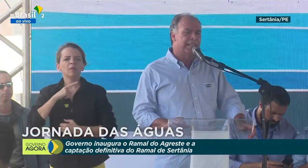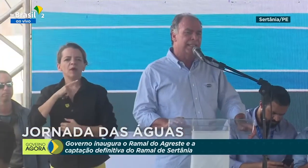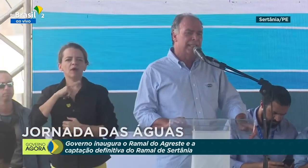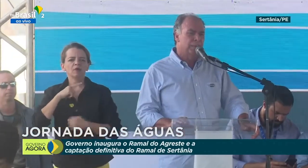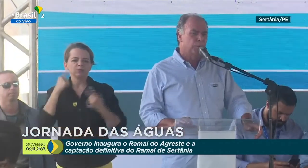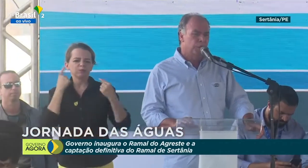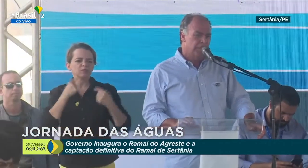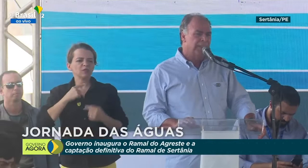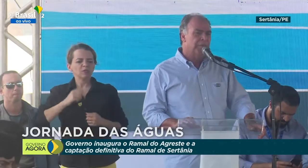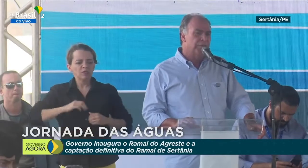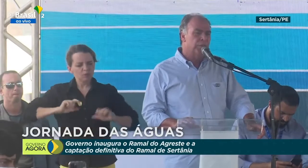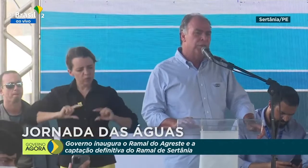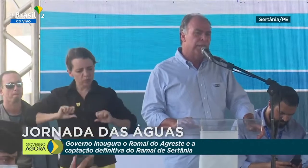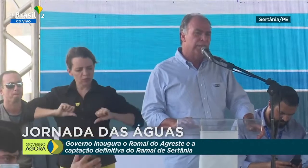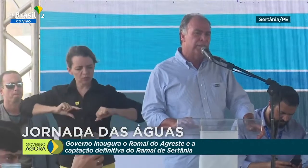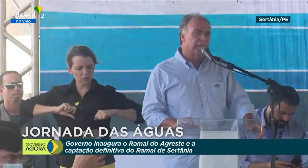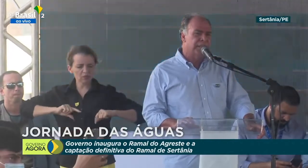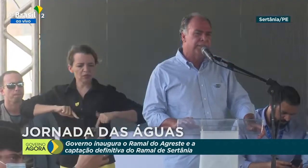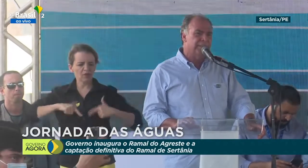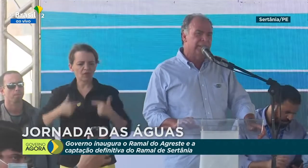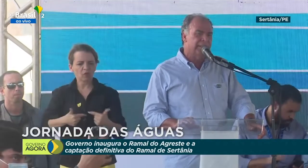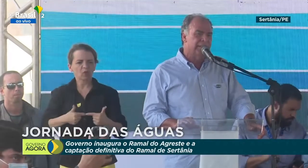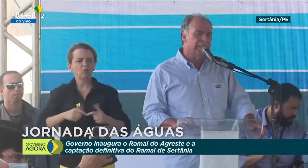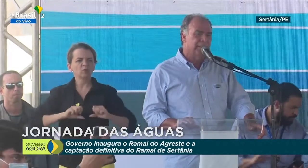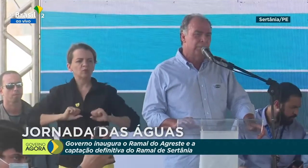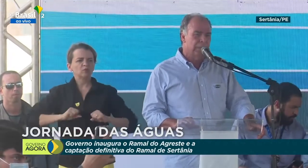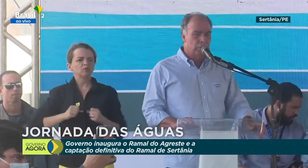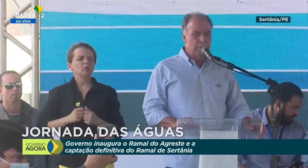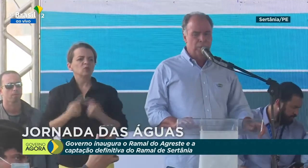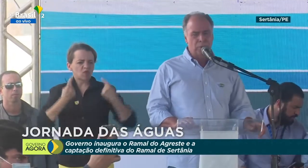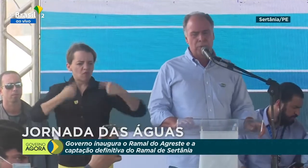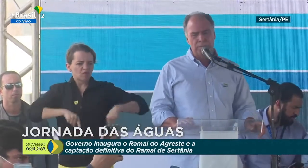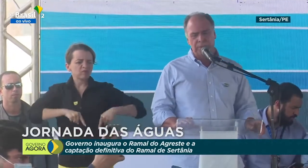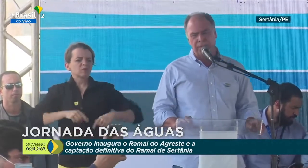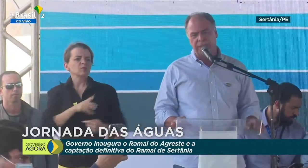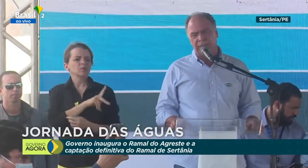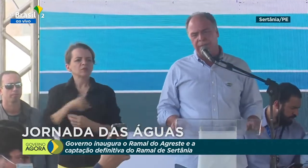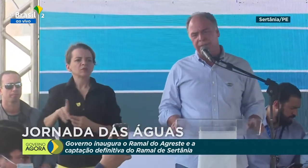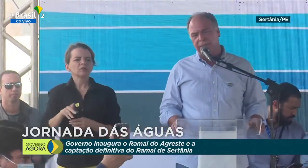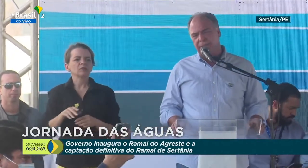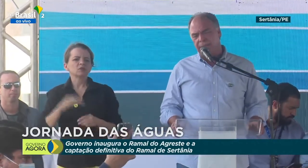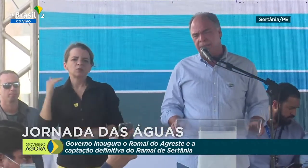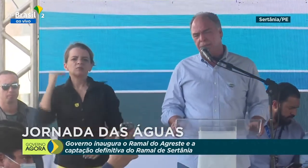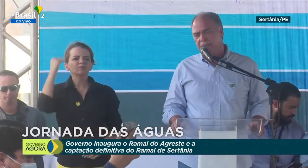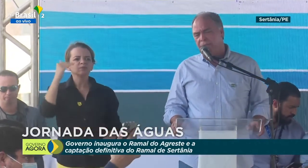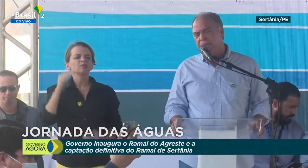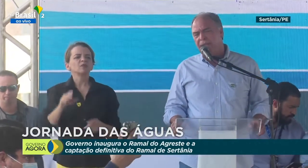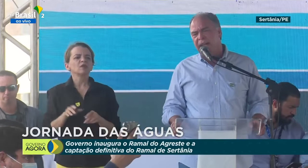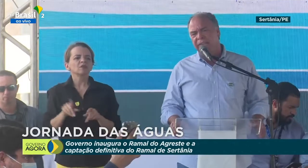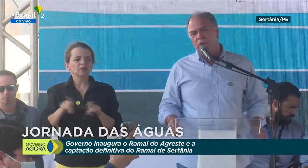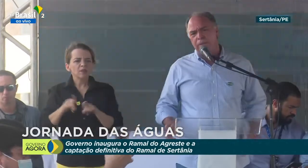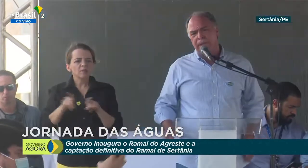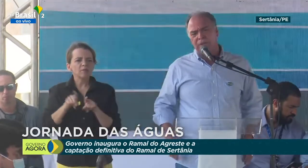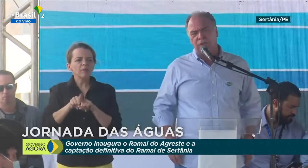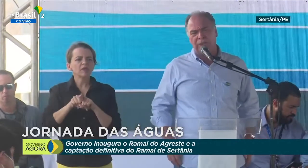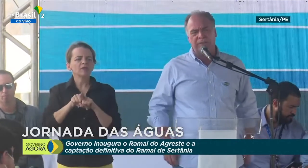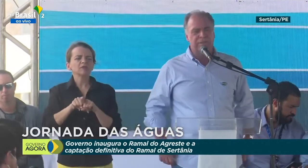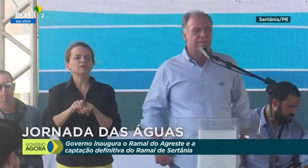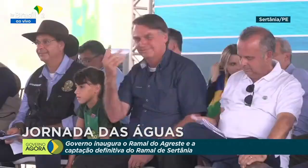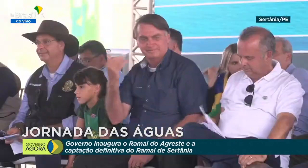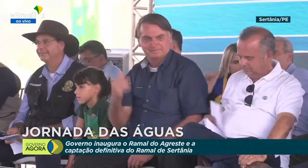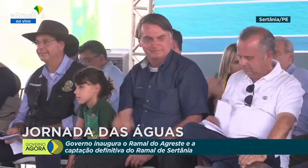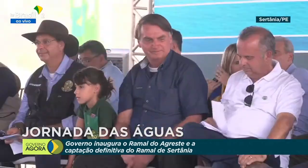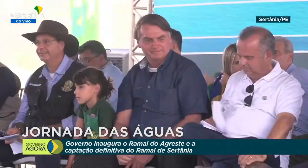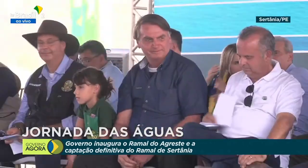enfrentar os desafios da presidência, mas, sobretudo, presidente, para enfrentar as incompreensões,